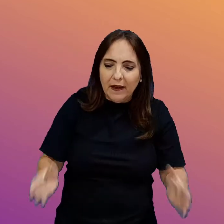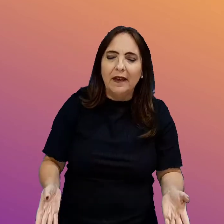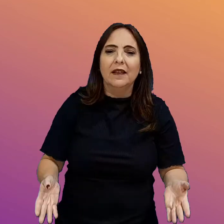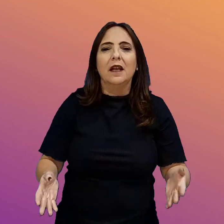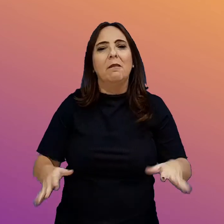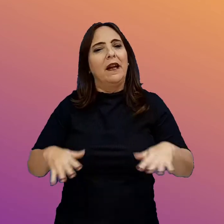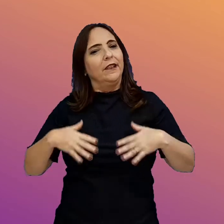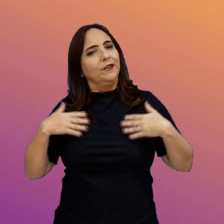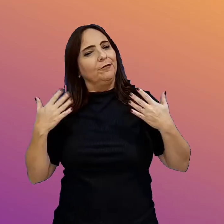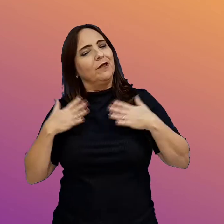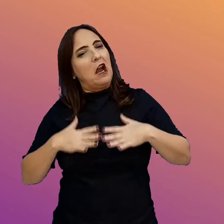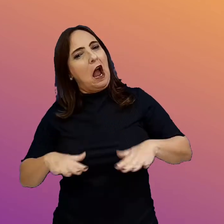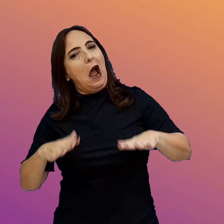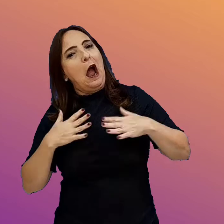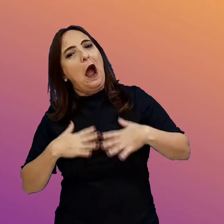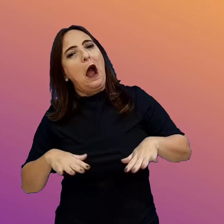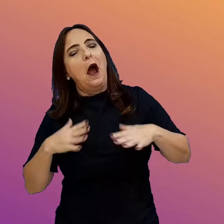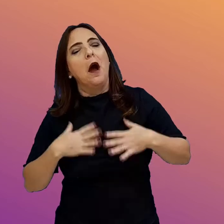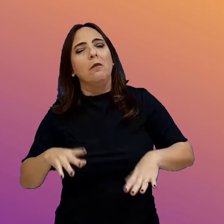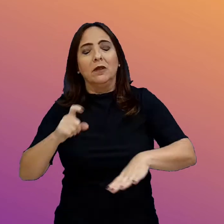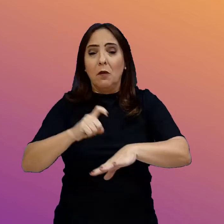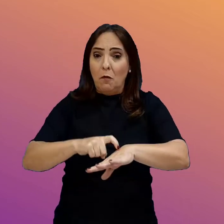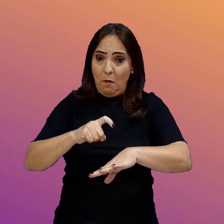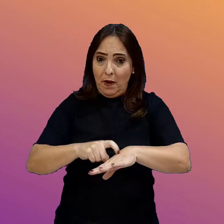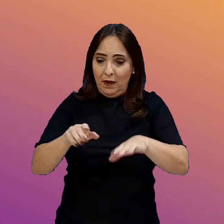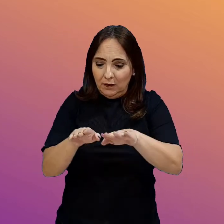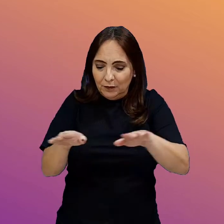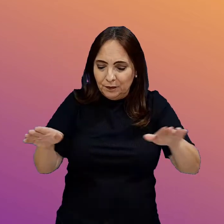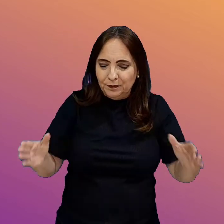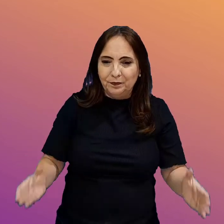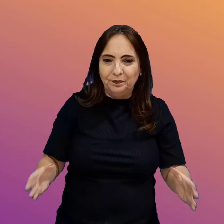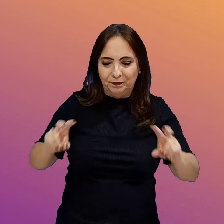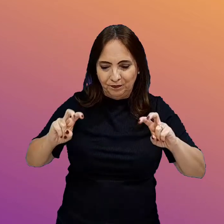acolhimento, né? O momento do jantar,